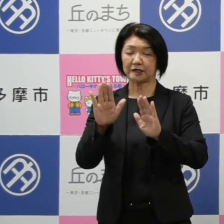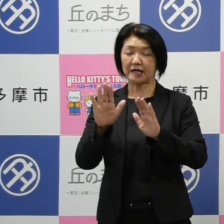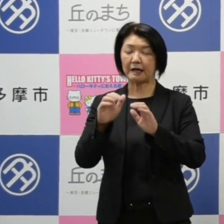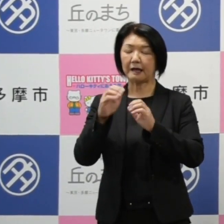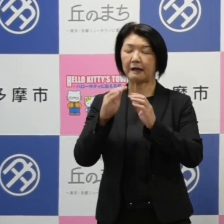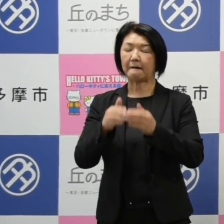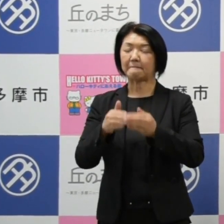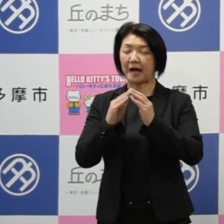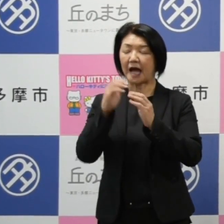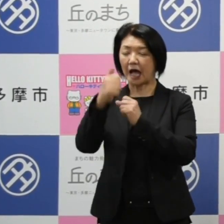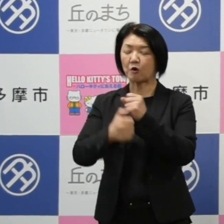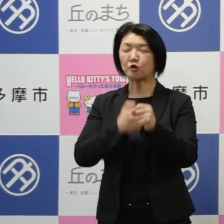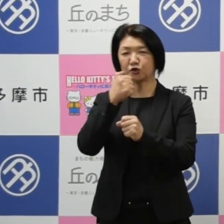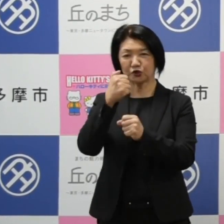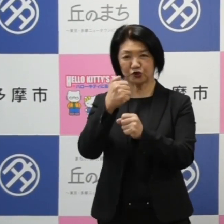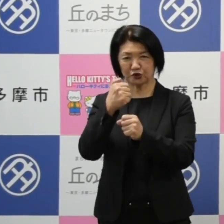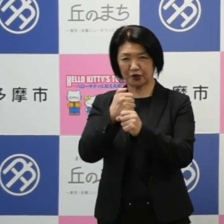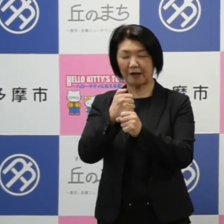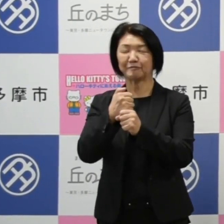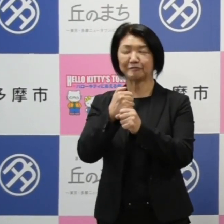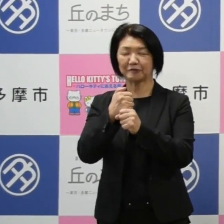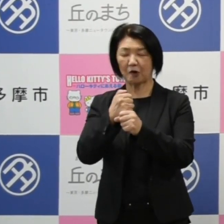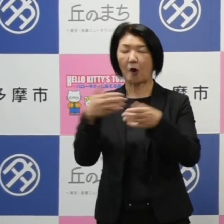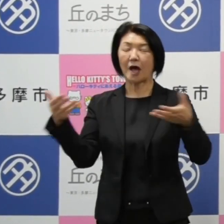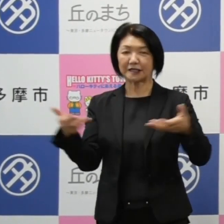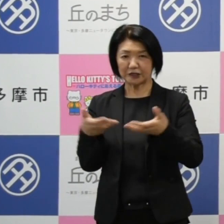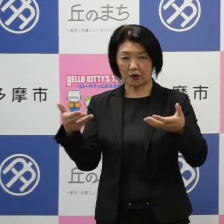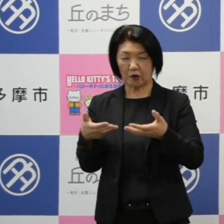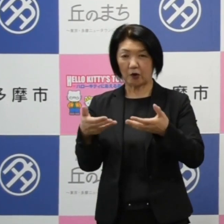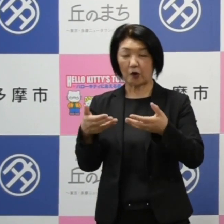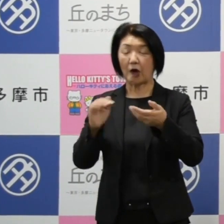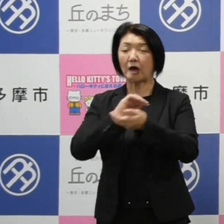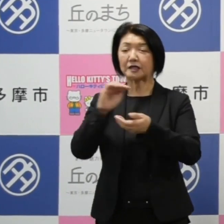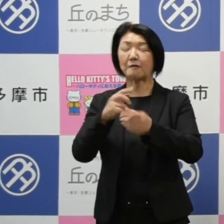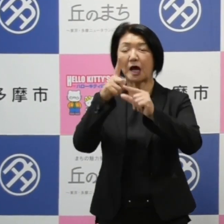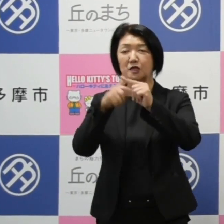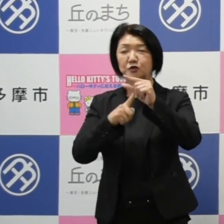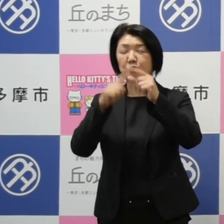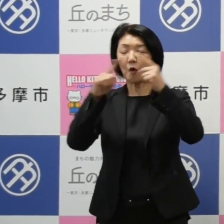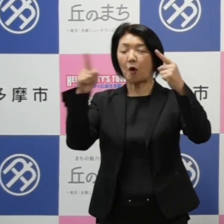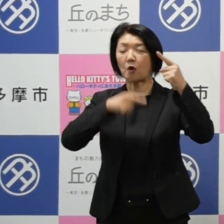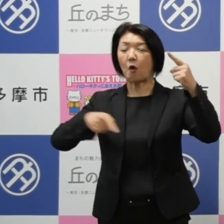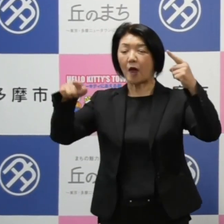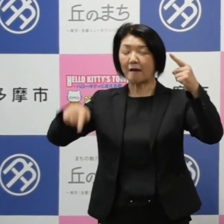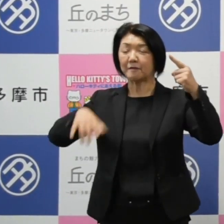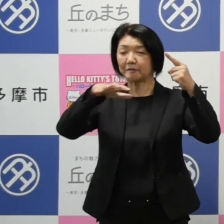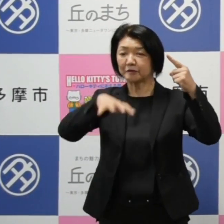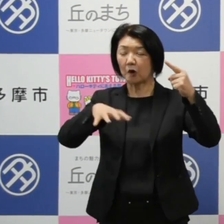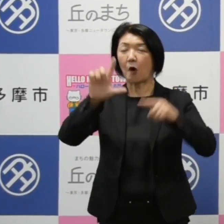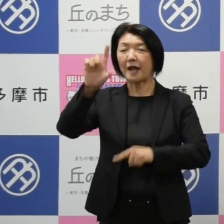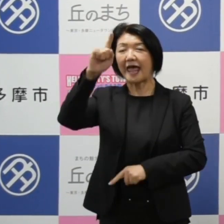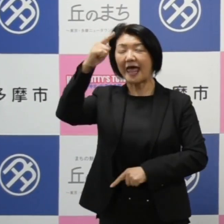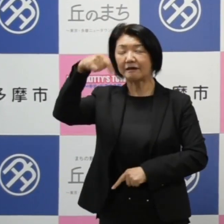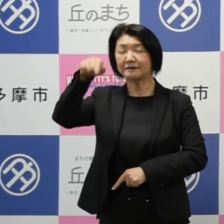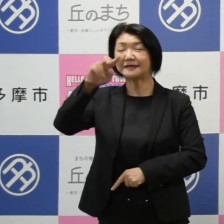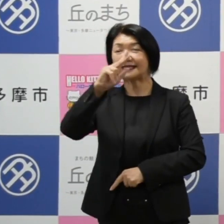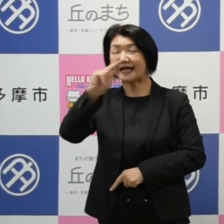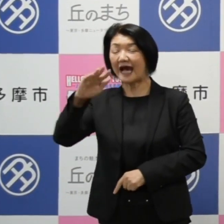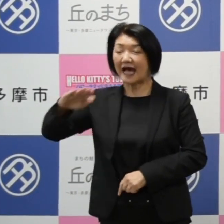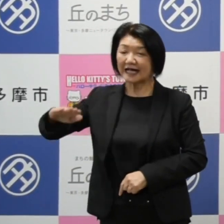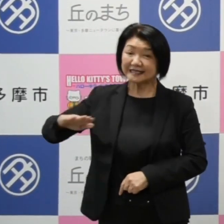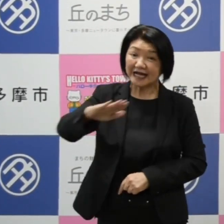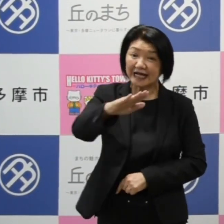50周年事業、多摩中央公園西側のレンガ坂の大規模改修、